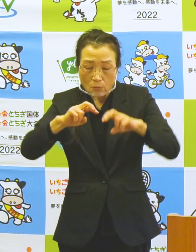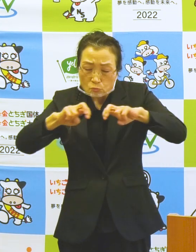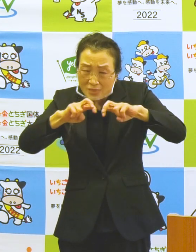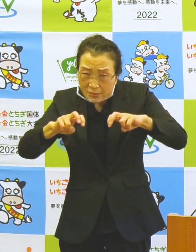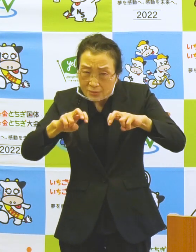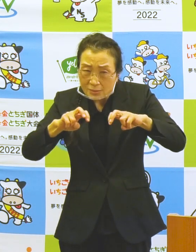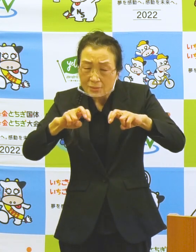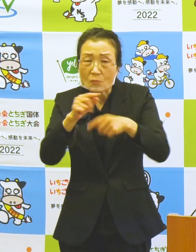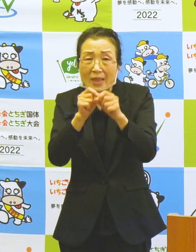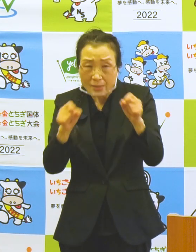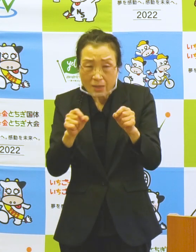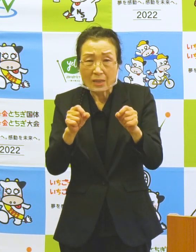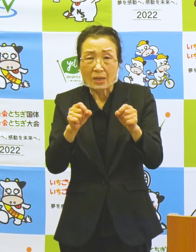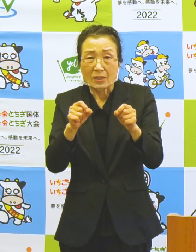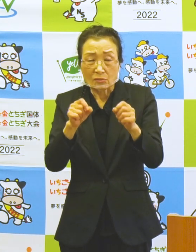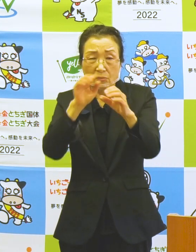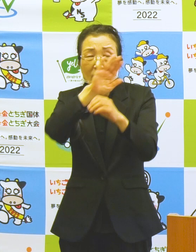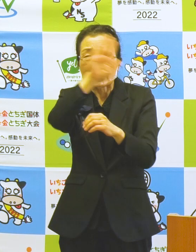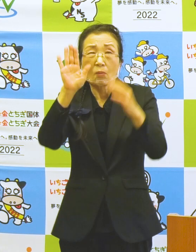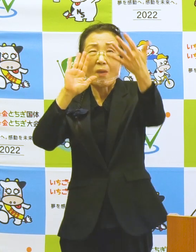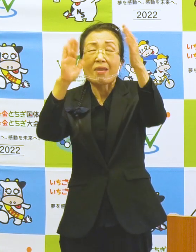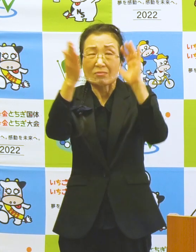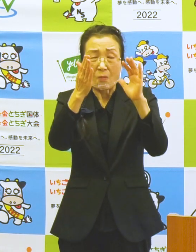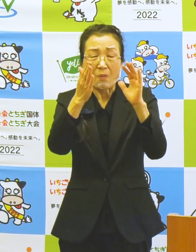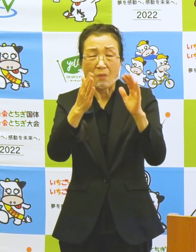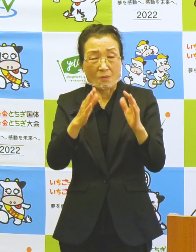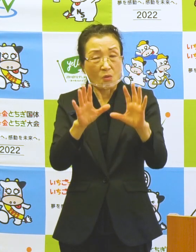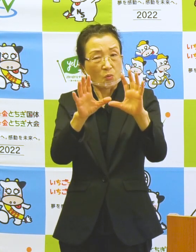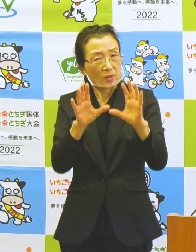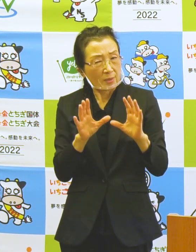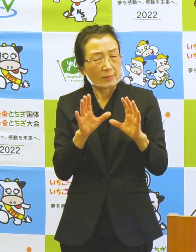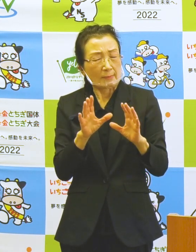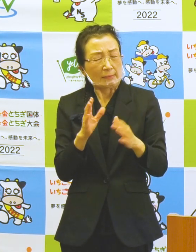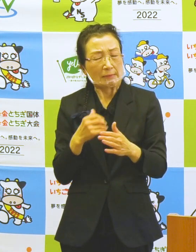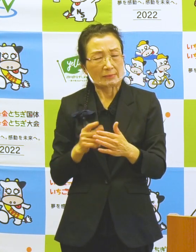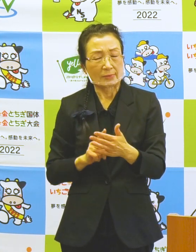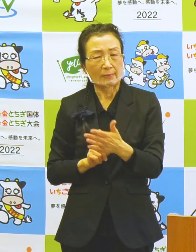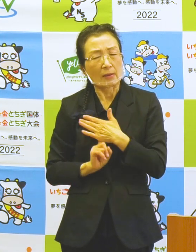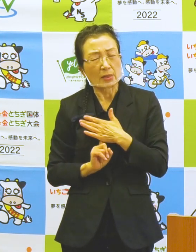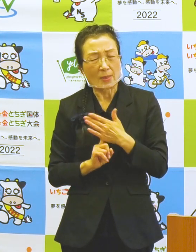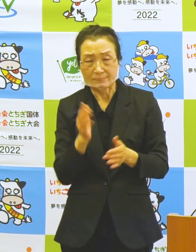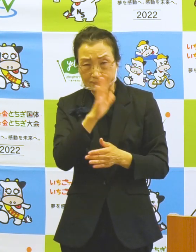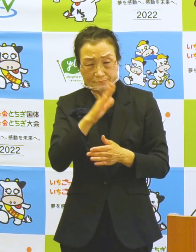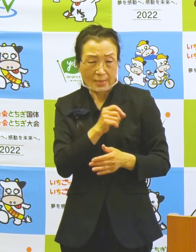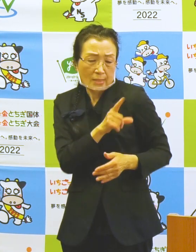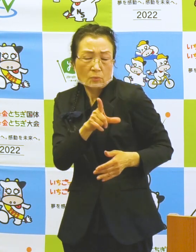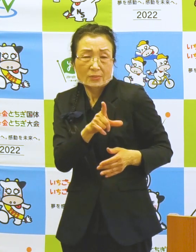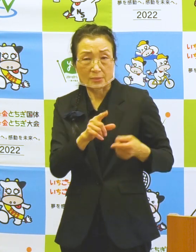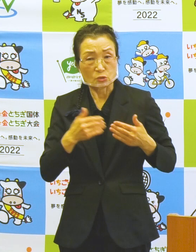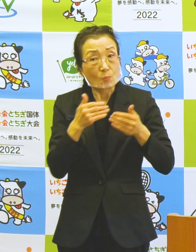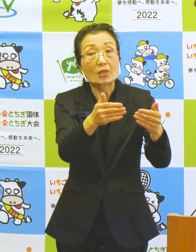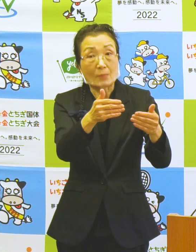応を受け身ではなく戦略的に進めてまいります。またさらなる展開